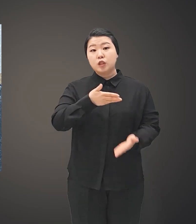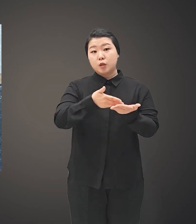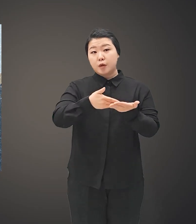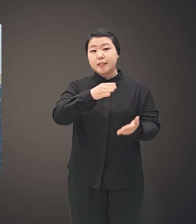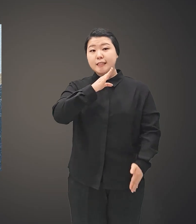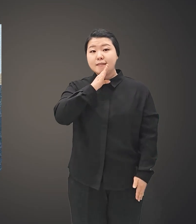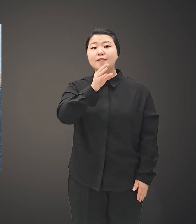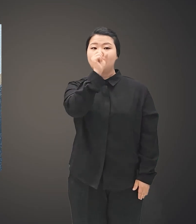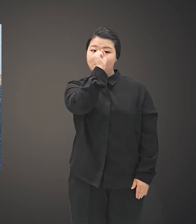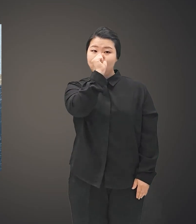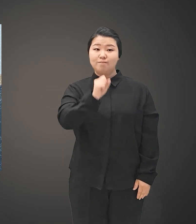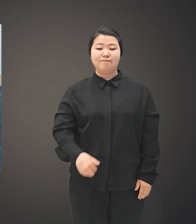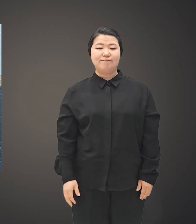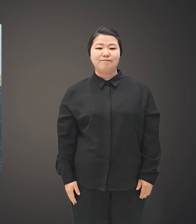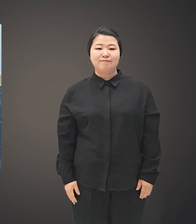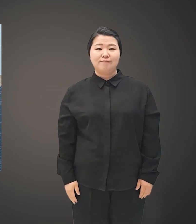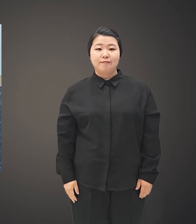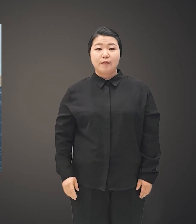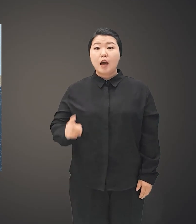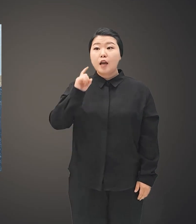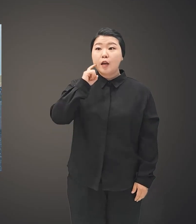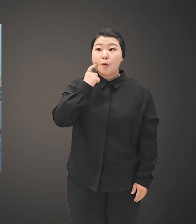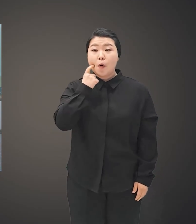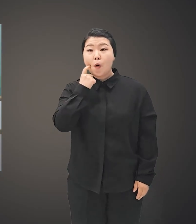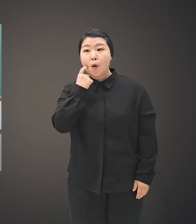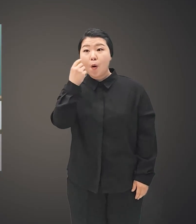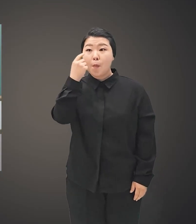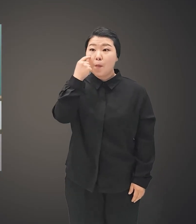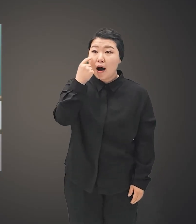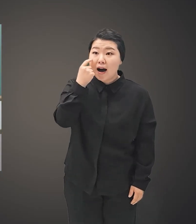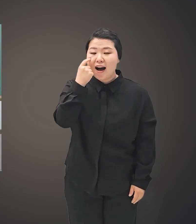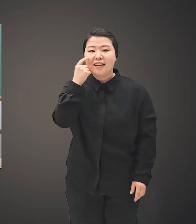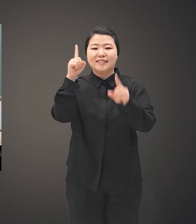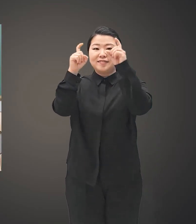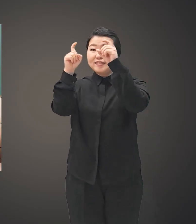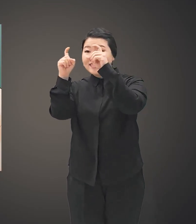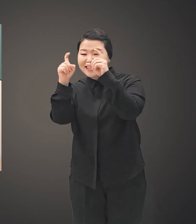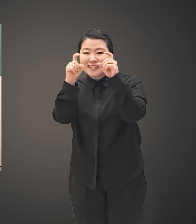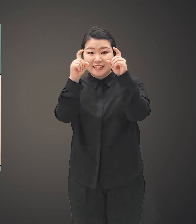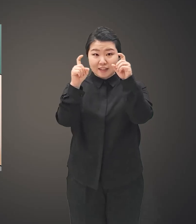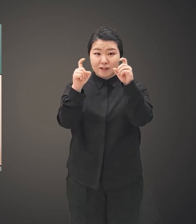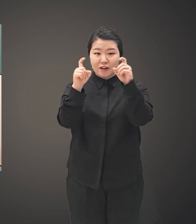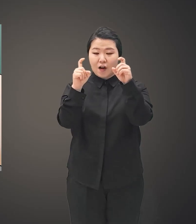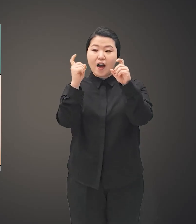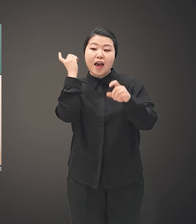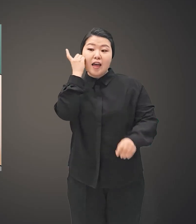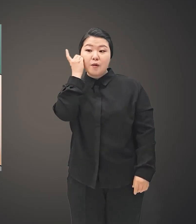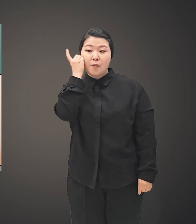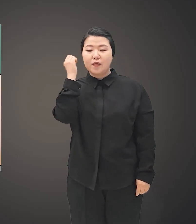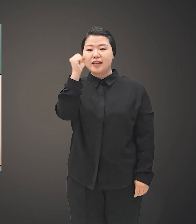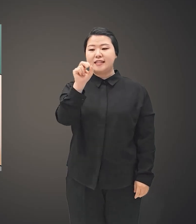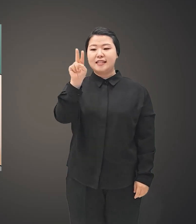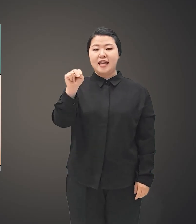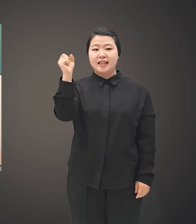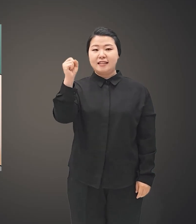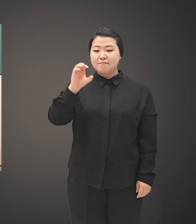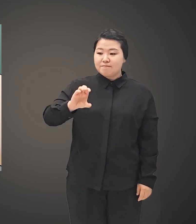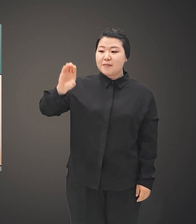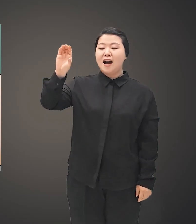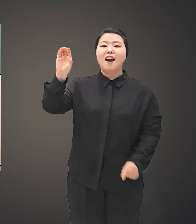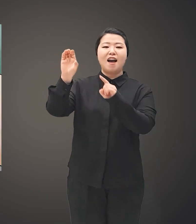저는 그림 그리기를 정말 좋아해요. 예쁜 것을 보면 참지 못하고 사진을 찍어 SNS에 올리는